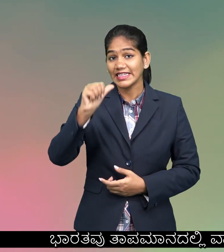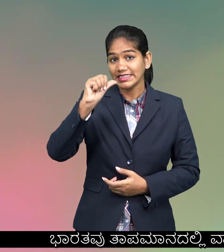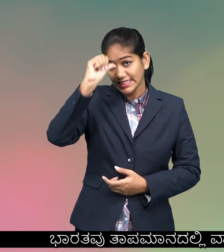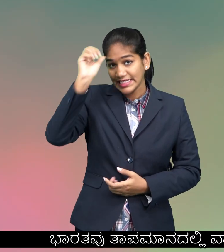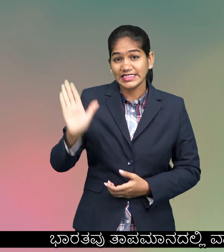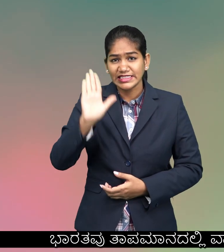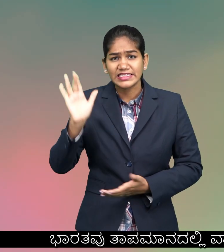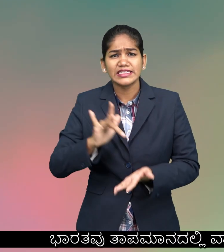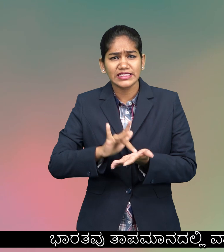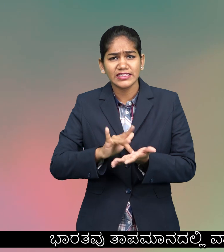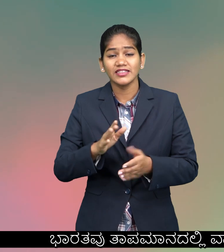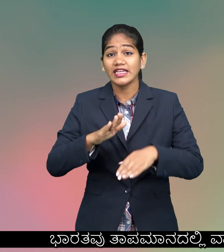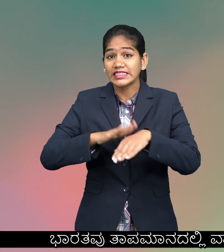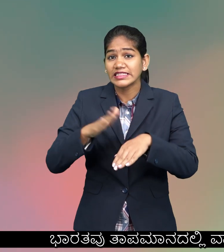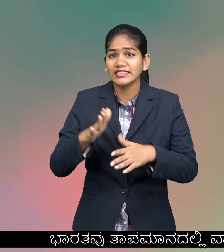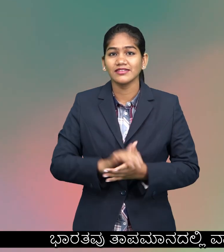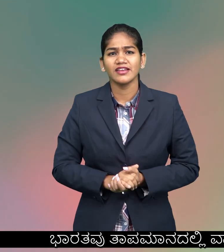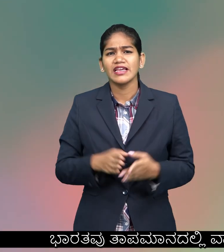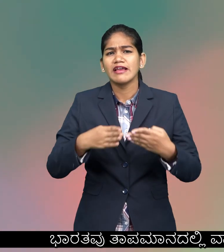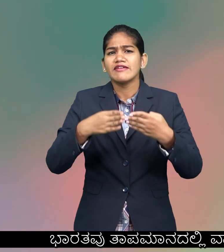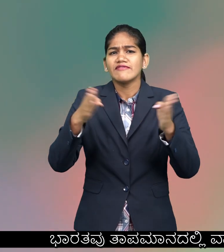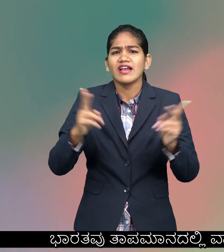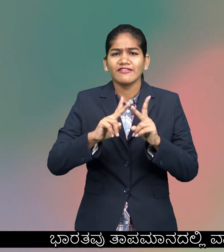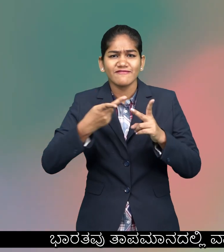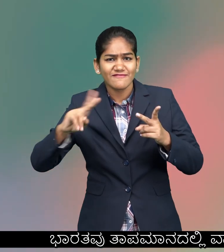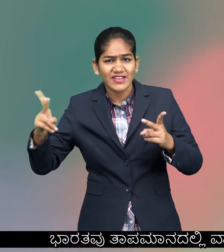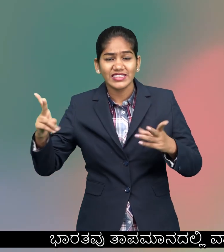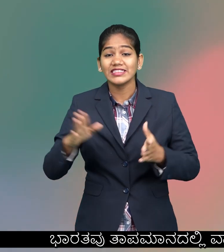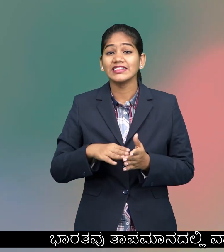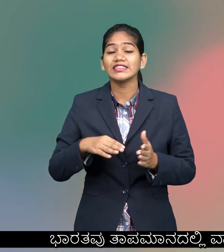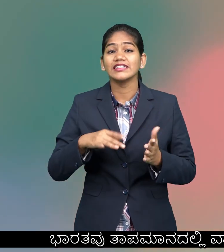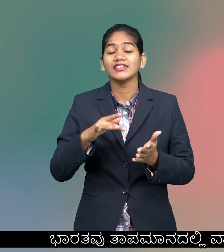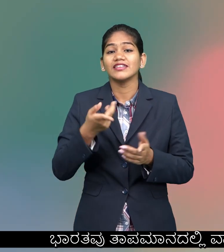ಭಾರತವು ತಾಪಮಾನದಲ್ಲಿ ವ್ಯಾಪಕ ವ್ಯತ್ಯಾಸಗಳನ್ನು ಅನುಭವಿಸುತ್ತದೆ.